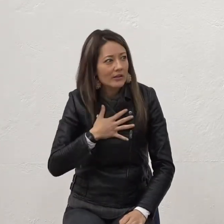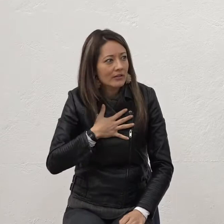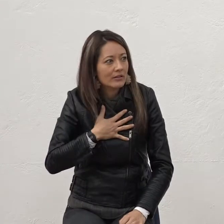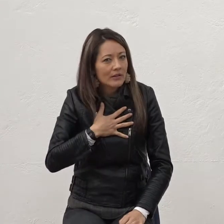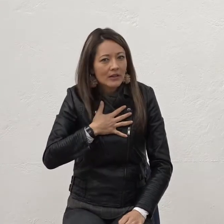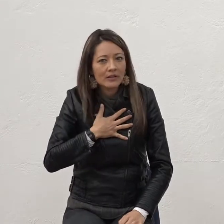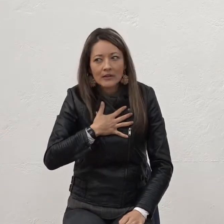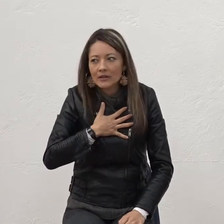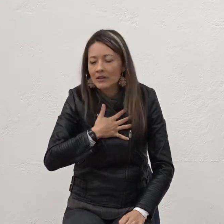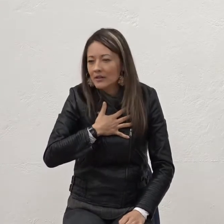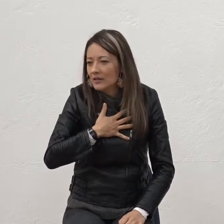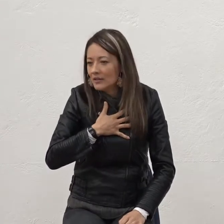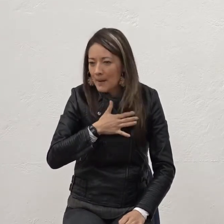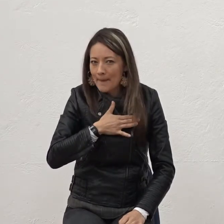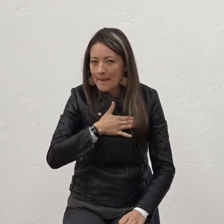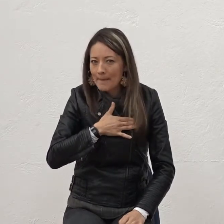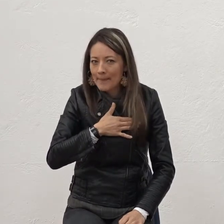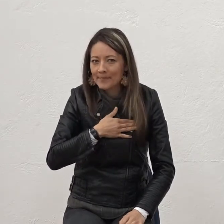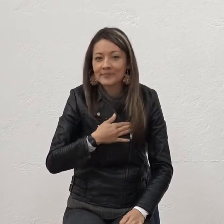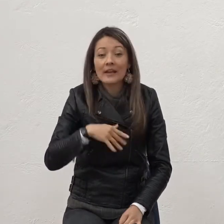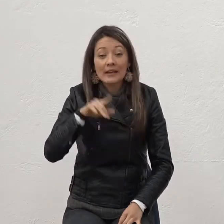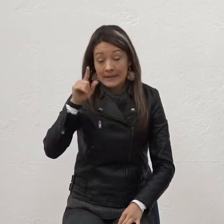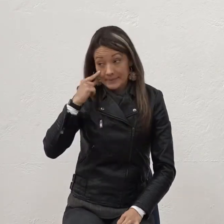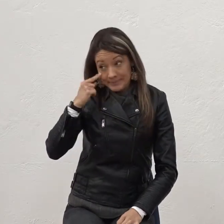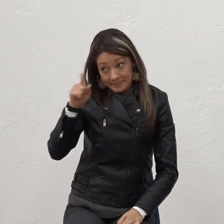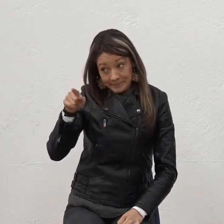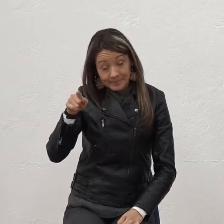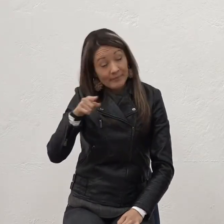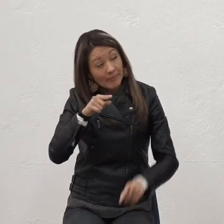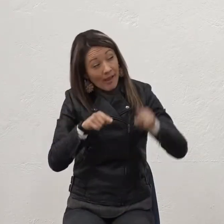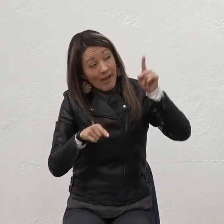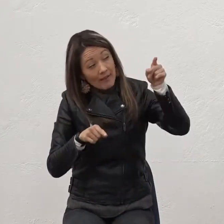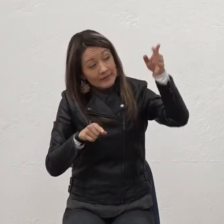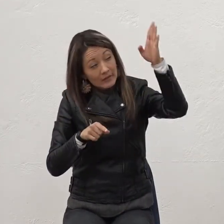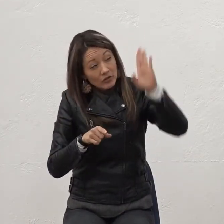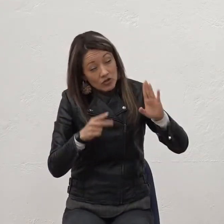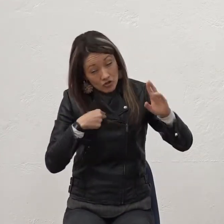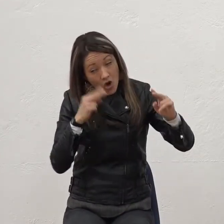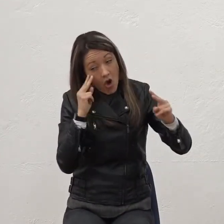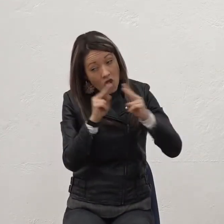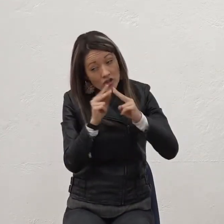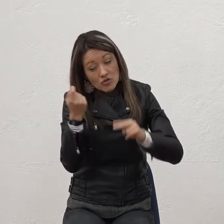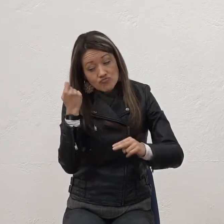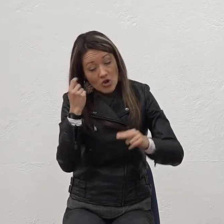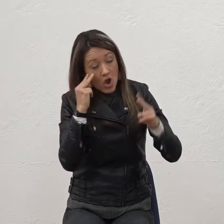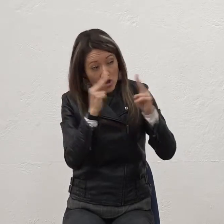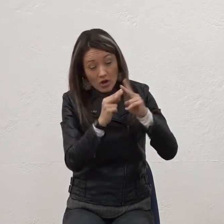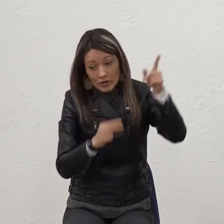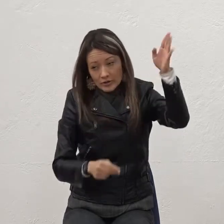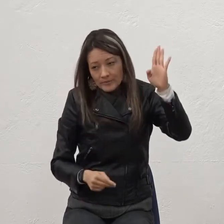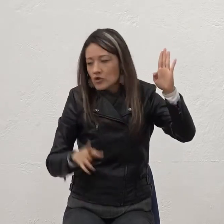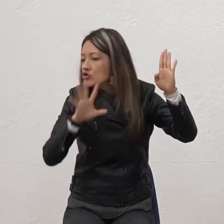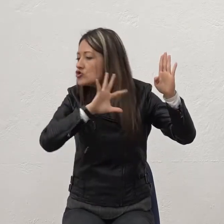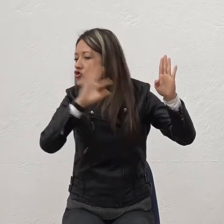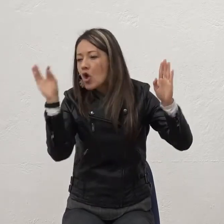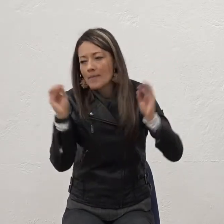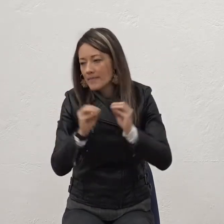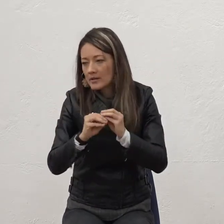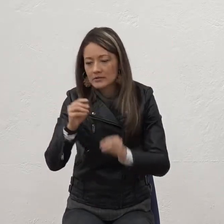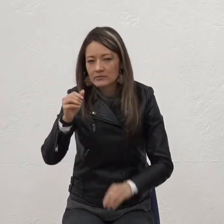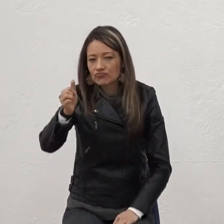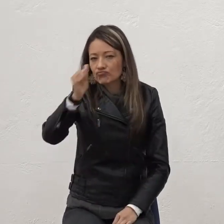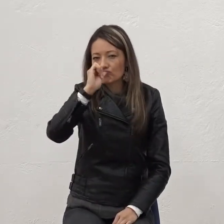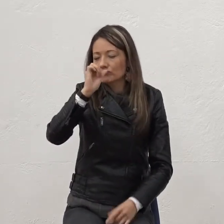corazón se me iba a salir. Y me dijo: mira, delante del Dios que acabo de conocer, no más trago y no